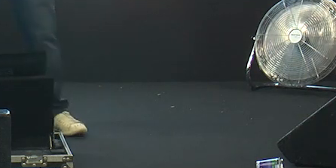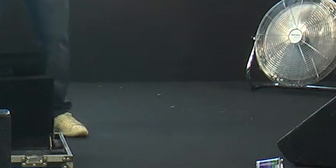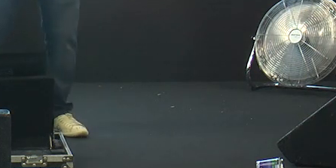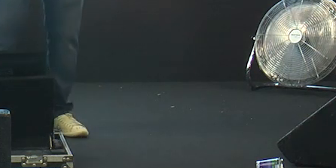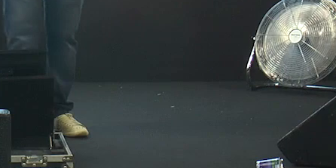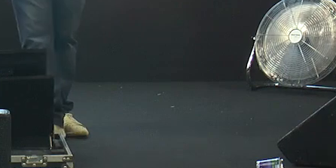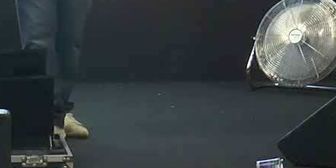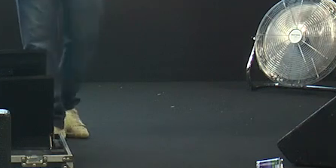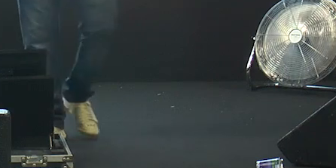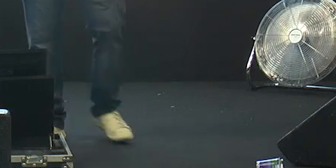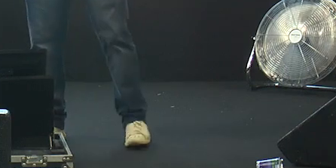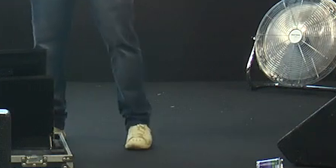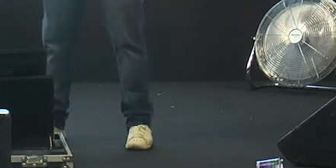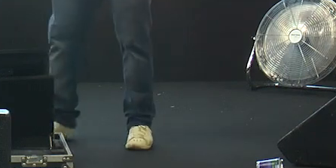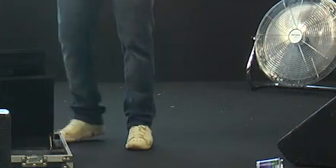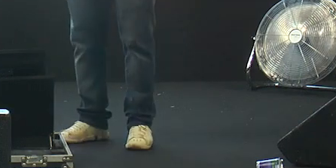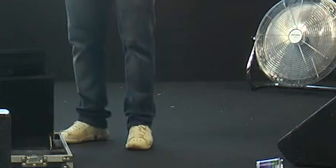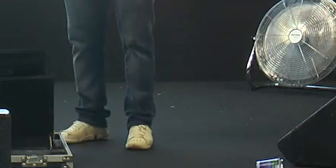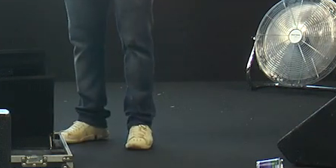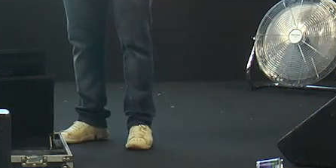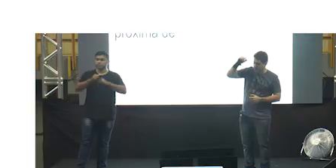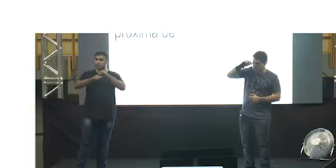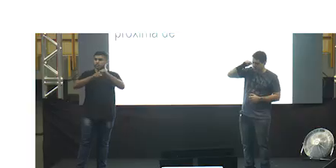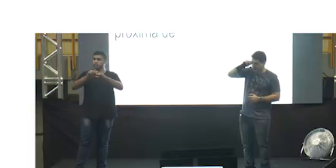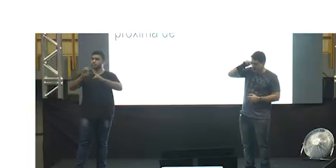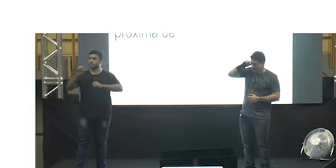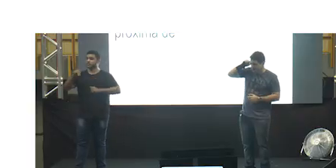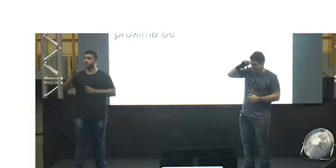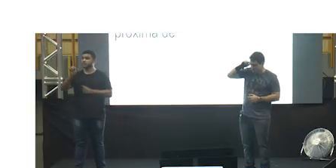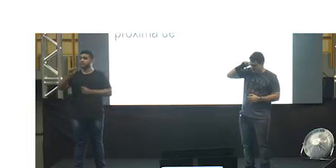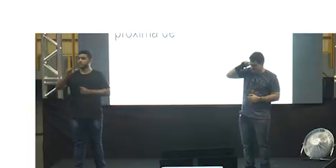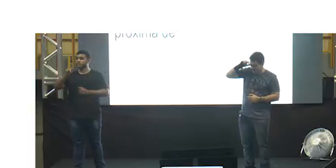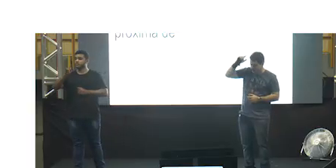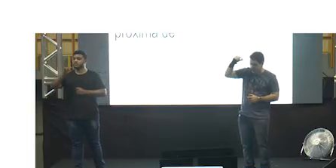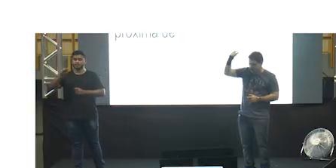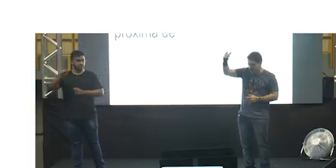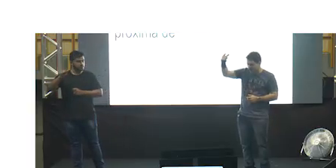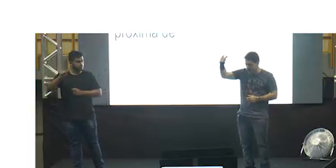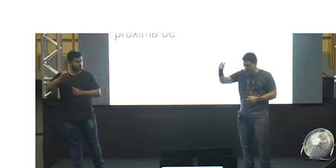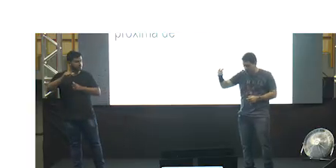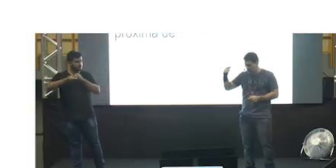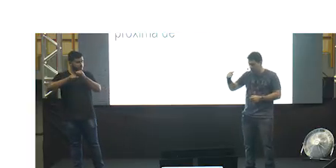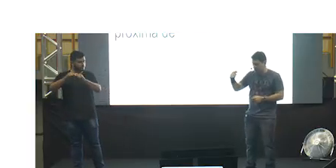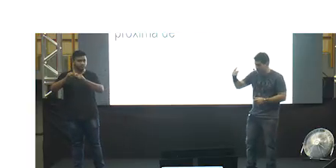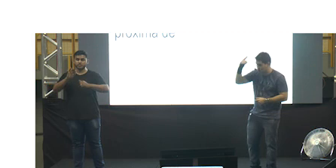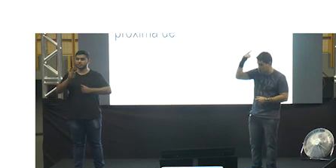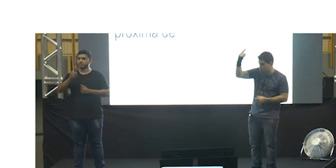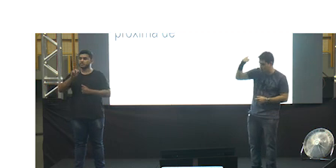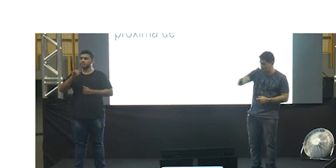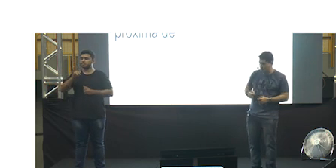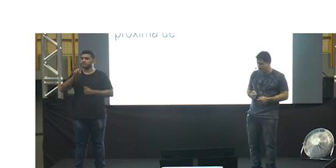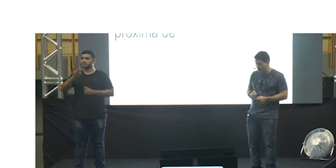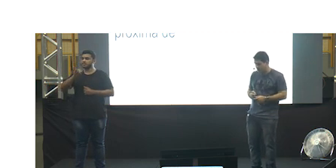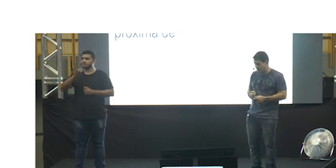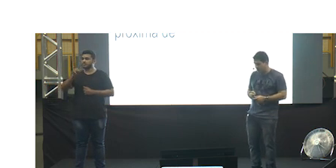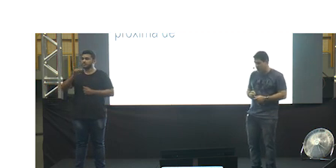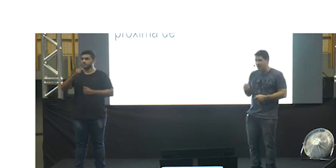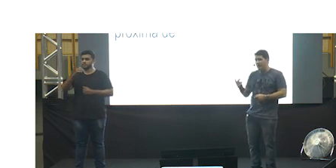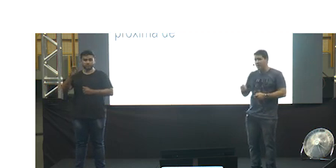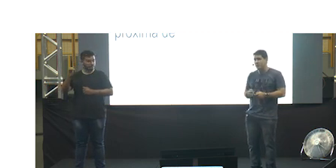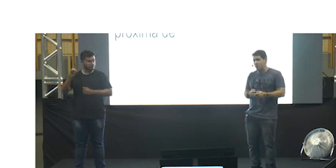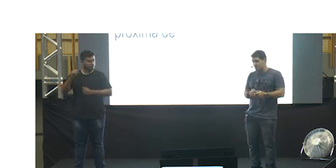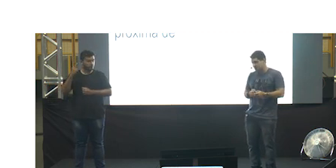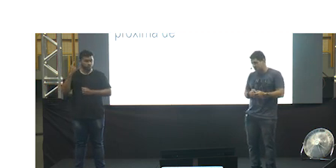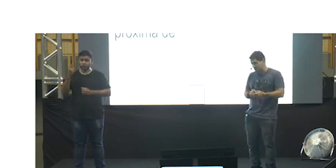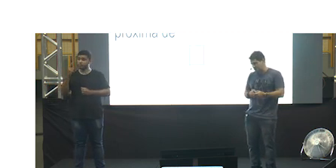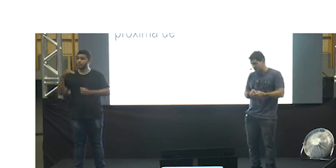fica atento, fica atento. A variação de entalpia do processo de trimerização em quilocaloria para a formação de um mol de benzeno